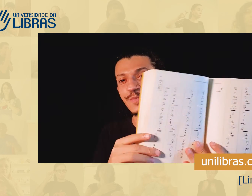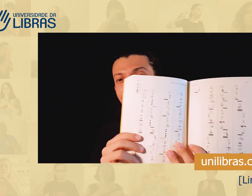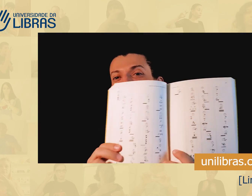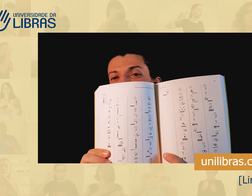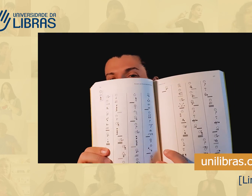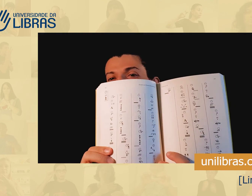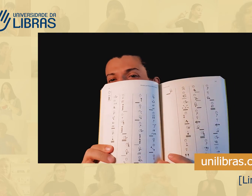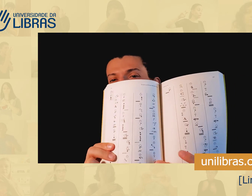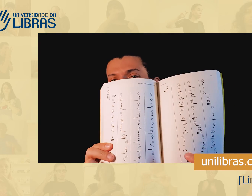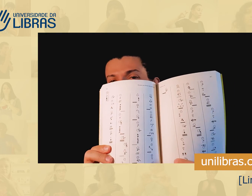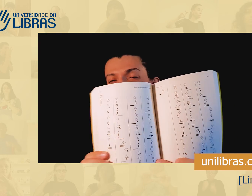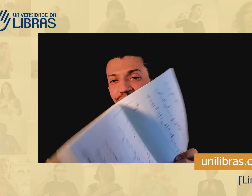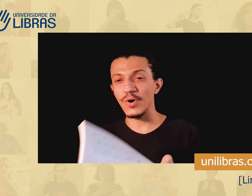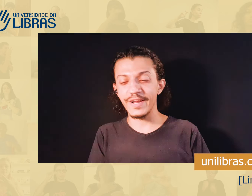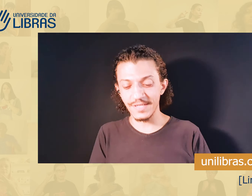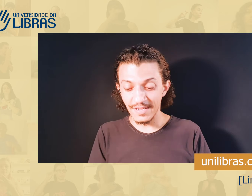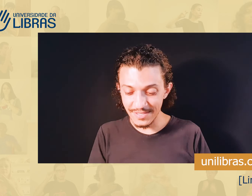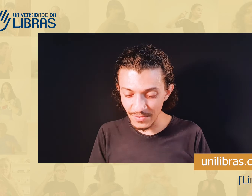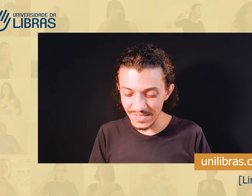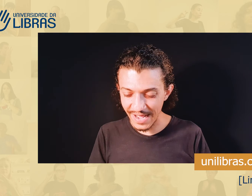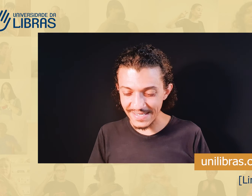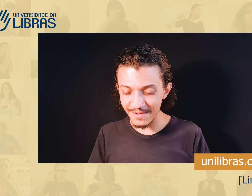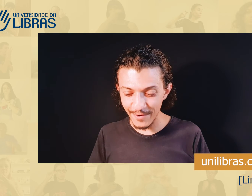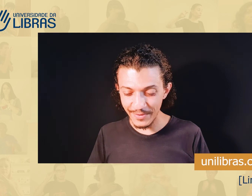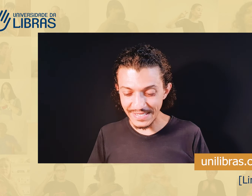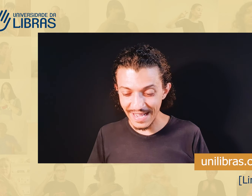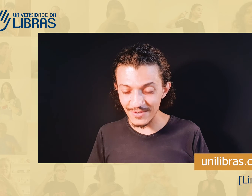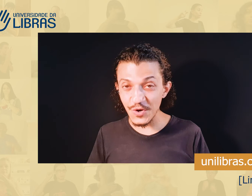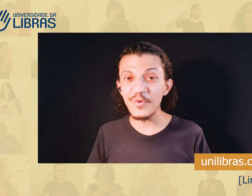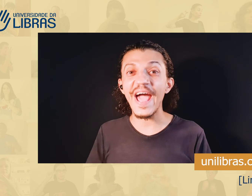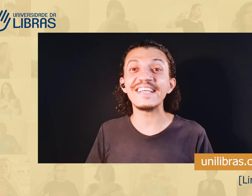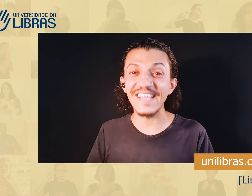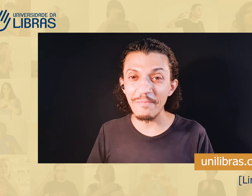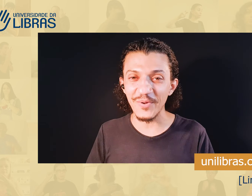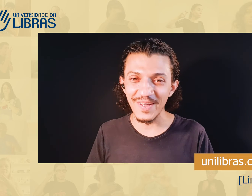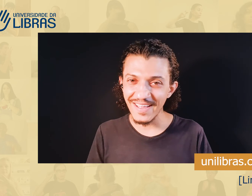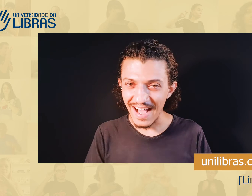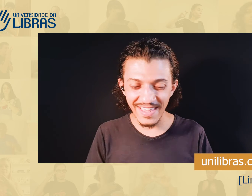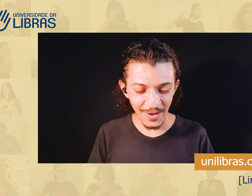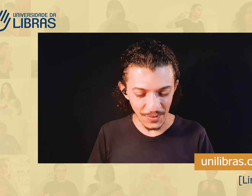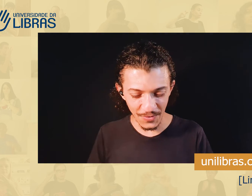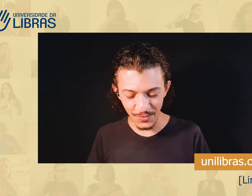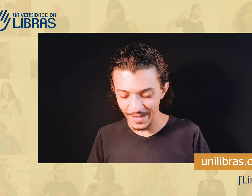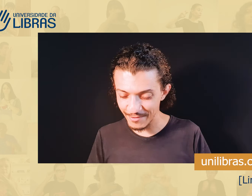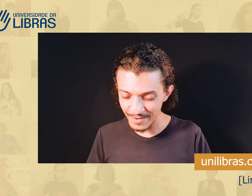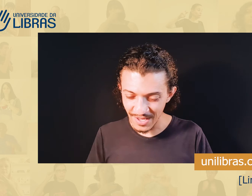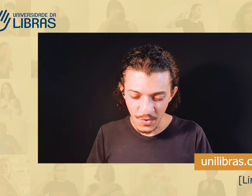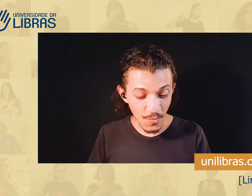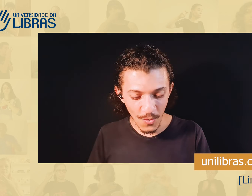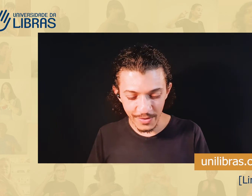para escrever essas histórias são sinais que foram ensinados como exemplo aqui ao longo do livro. Um ou outro